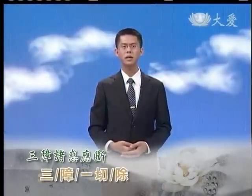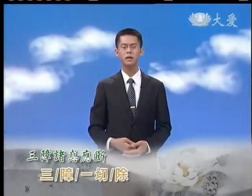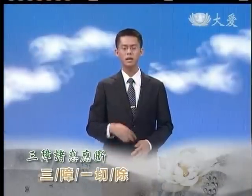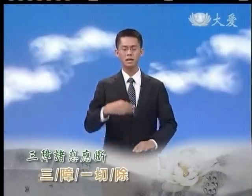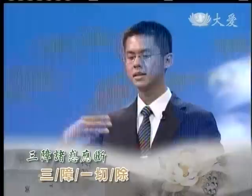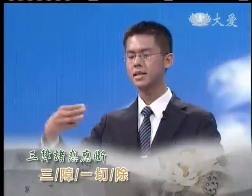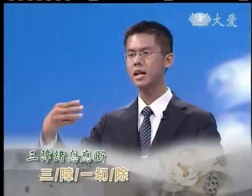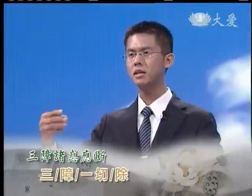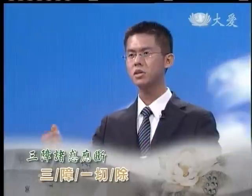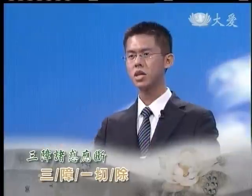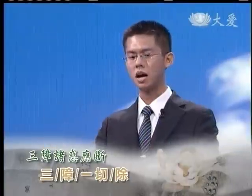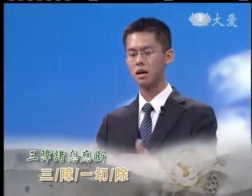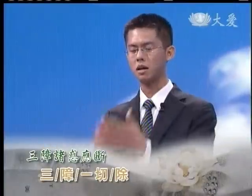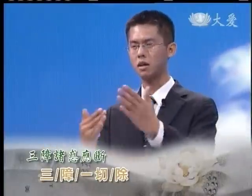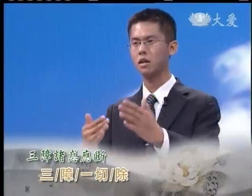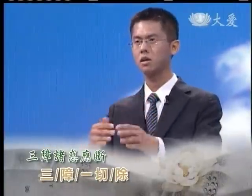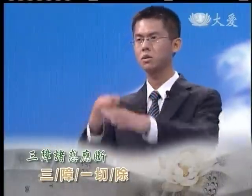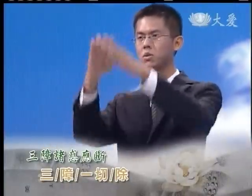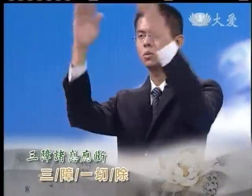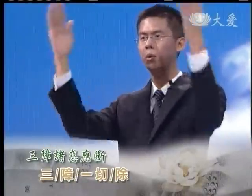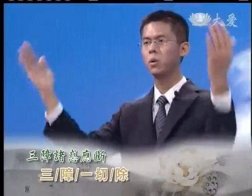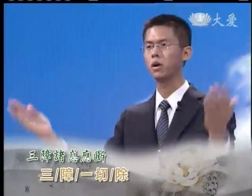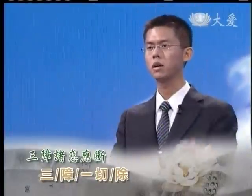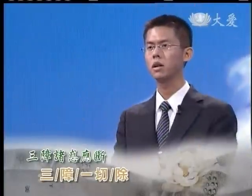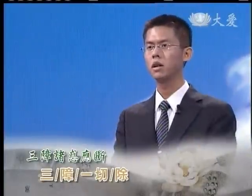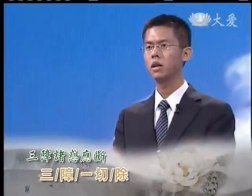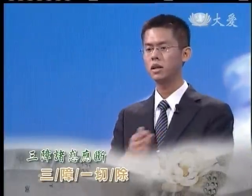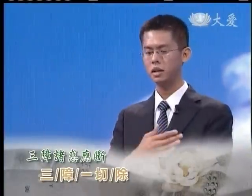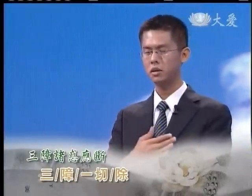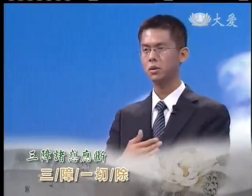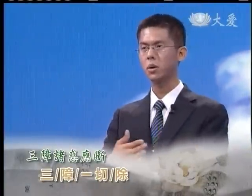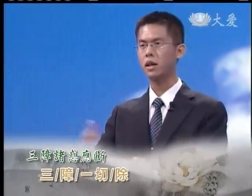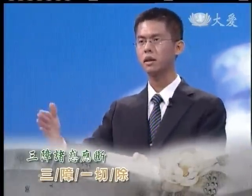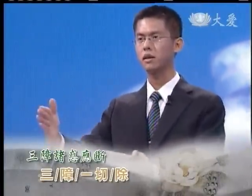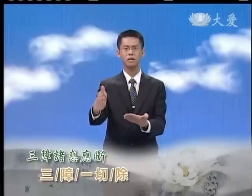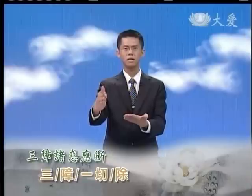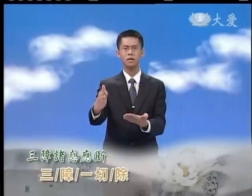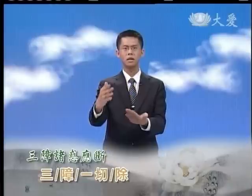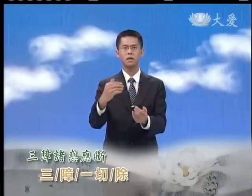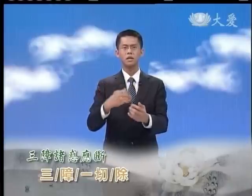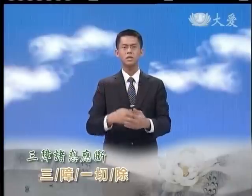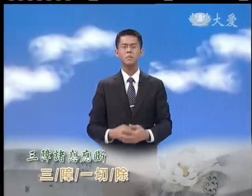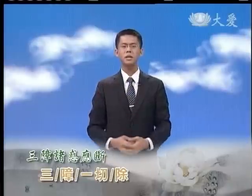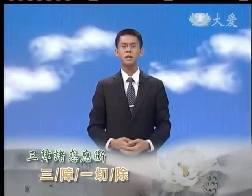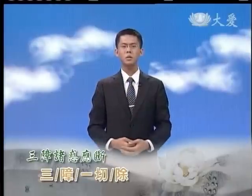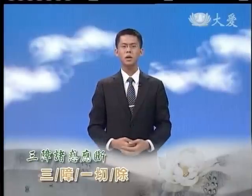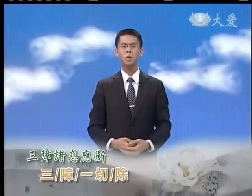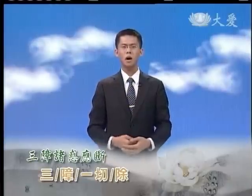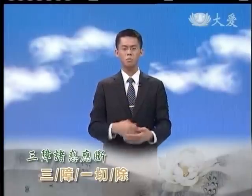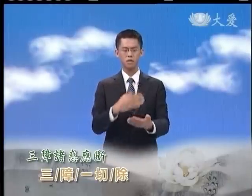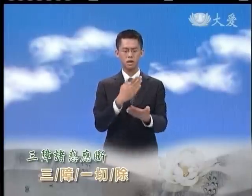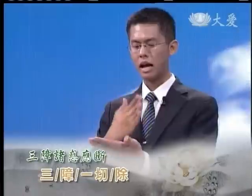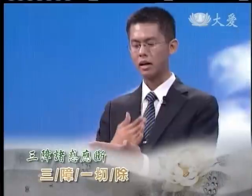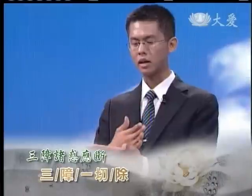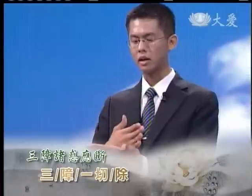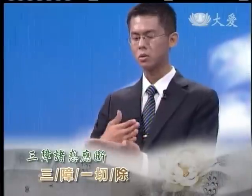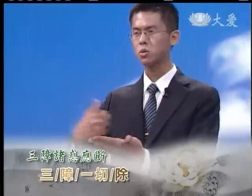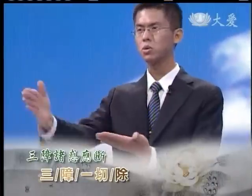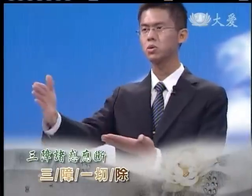断，三障诸惑应断。这边的音段的话，我们直接打一个去